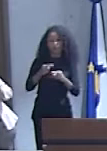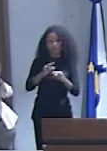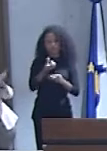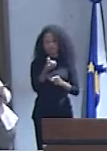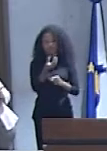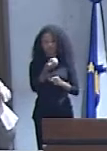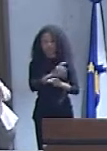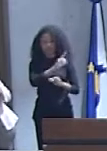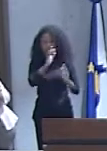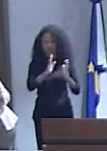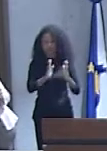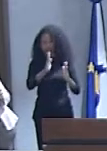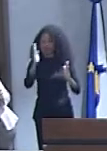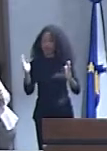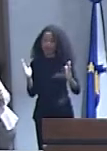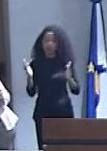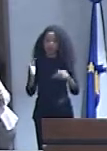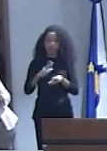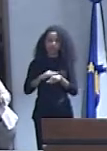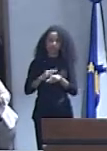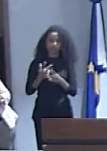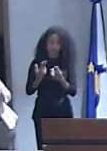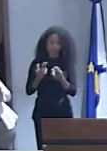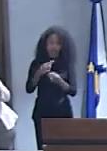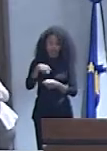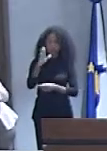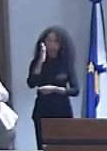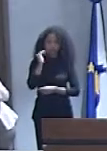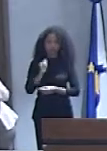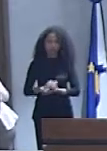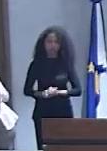mesma doença. Quem é da Previdência sabe disso. Isso é uma